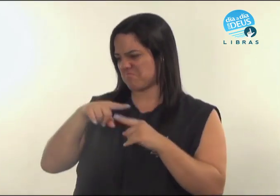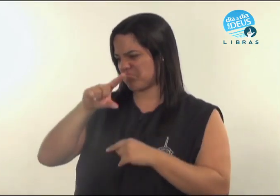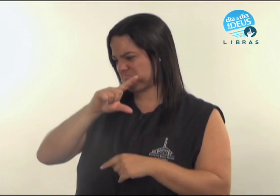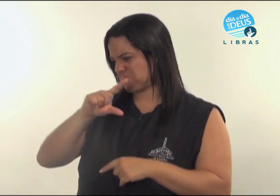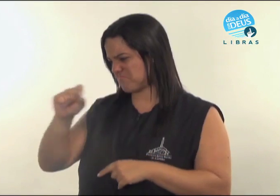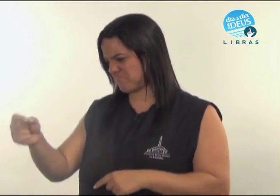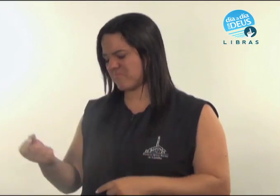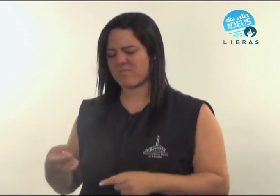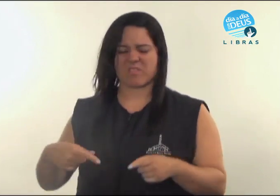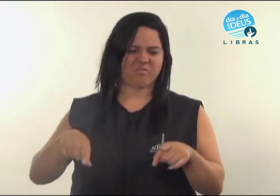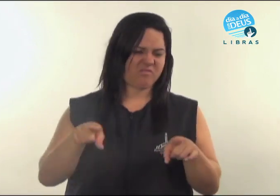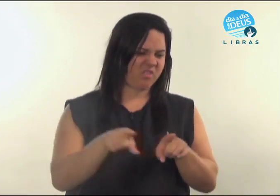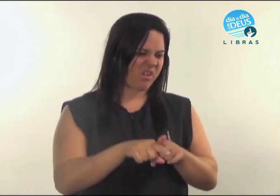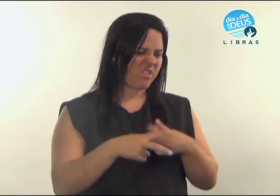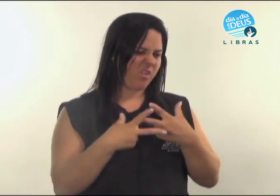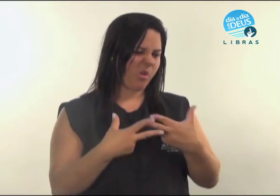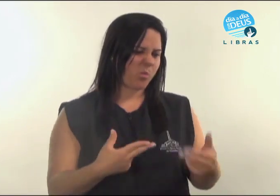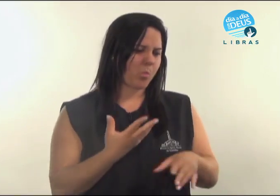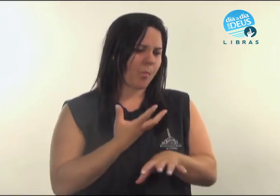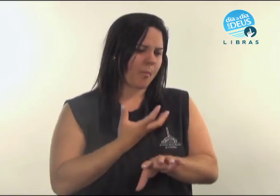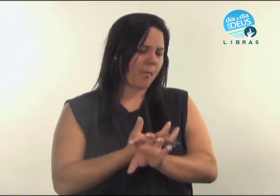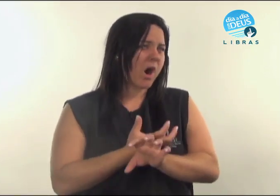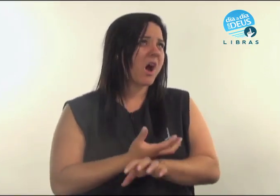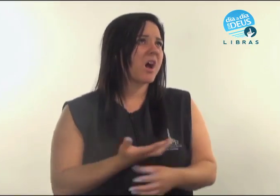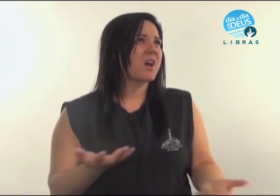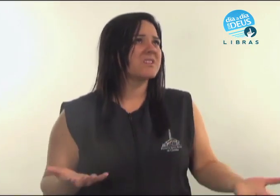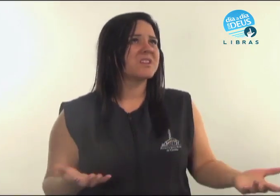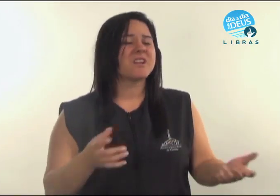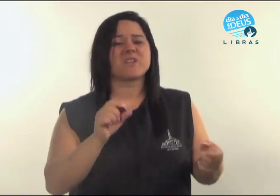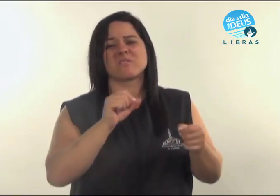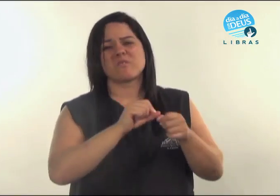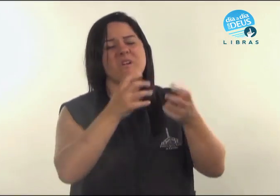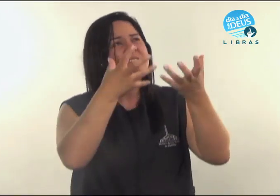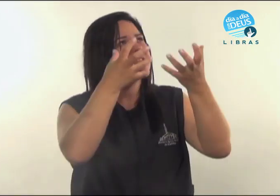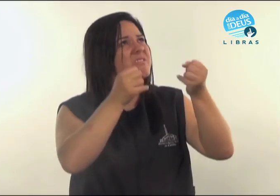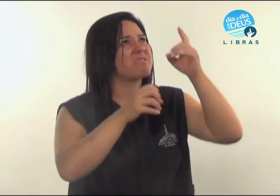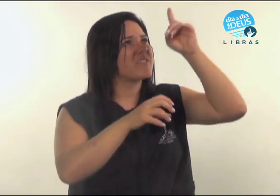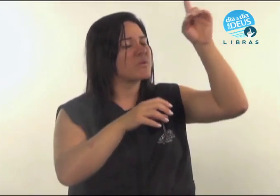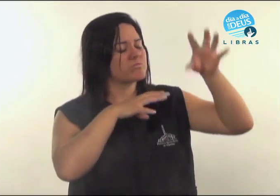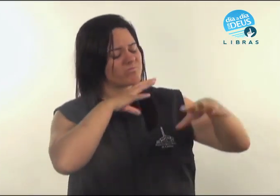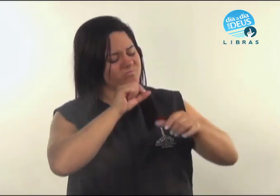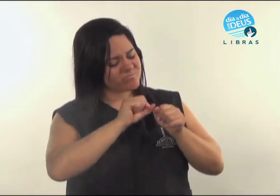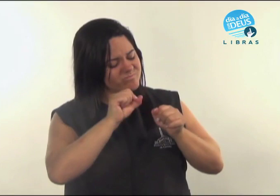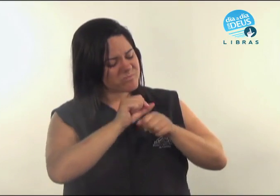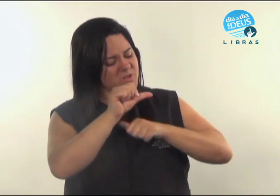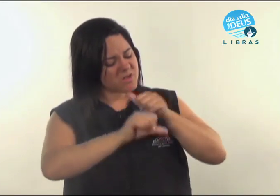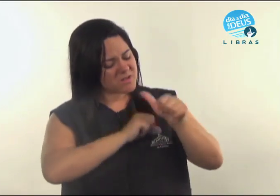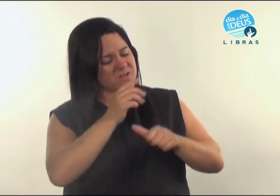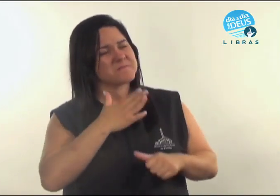Espírito, eu saio daqui e volto com a mesma coisa todo dia e não deixo o Senhor trabalhar na minha